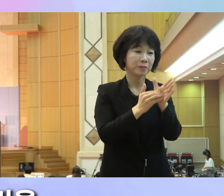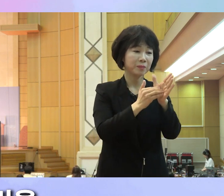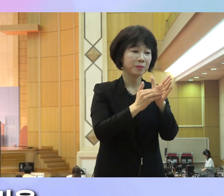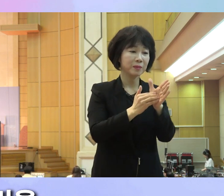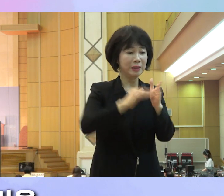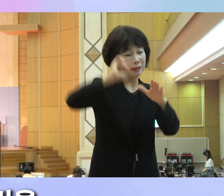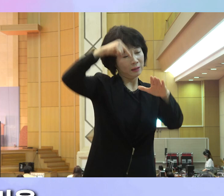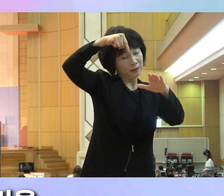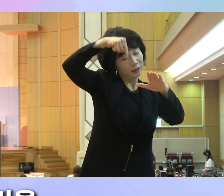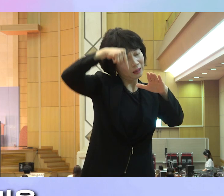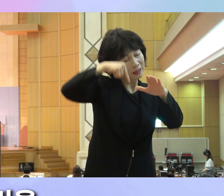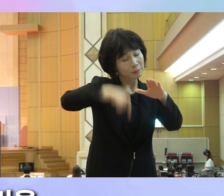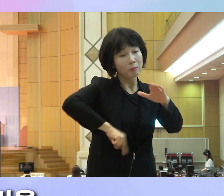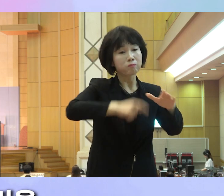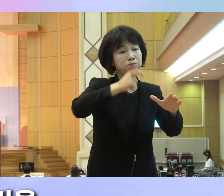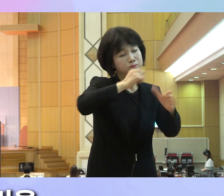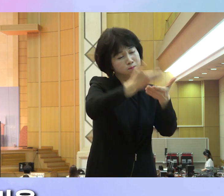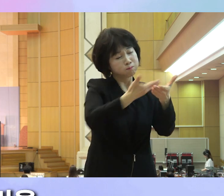깊은